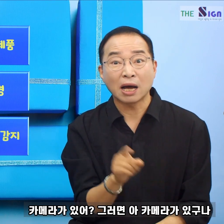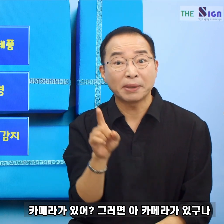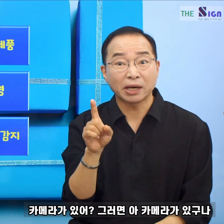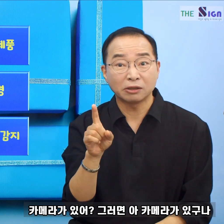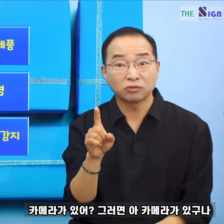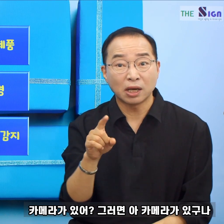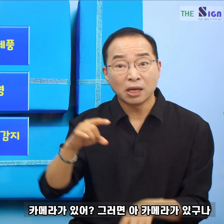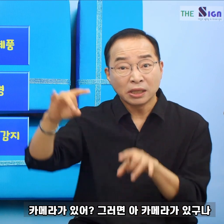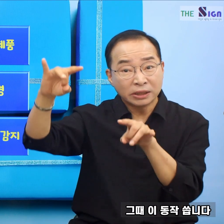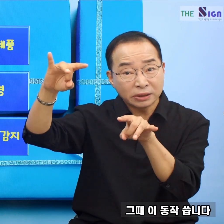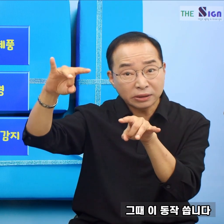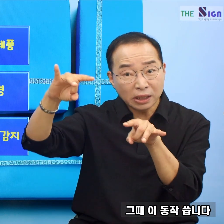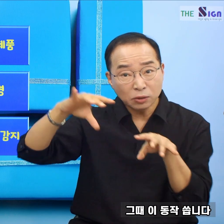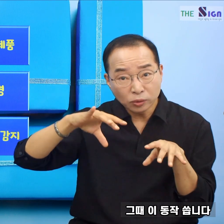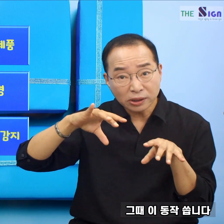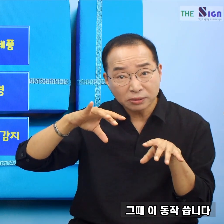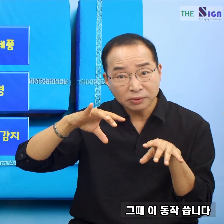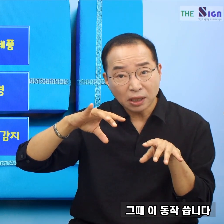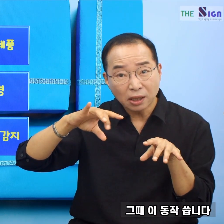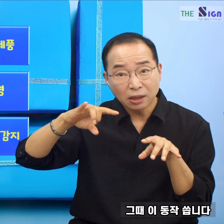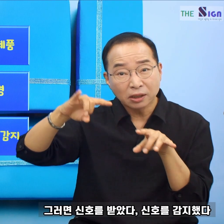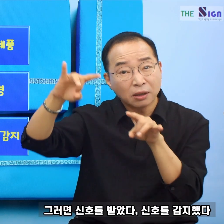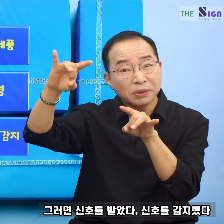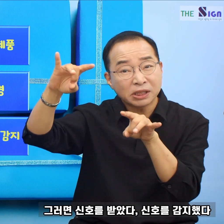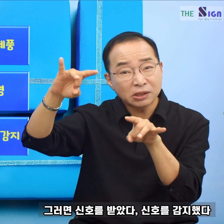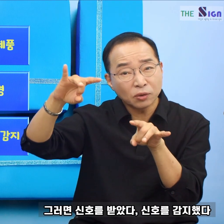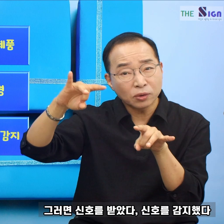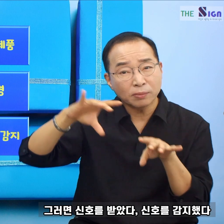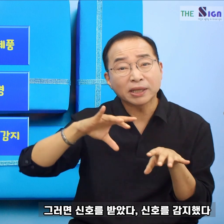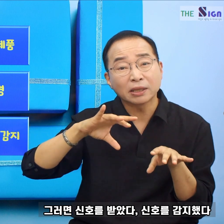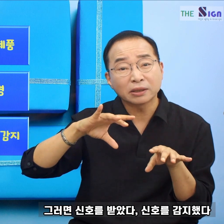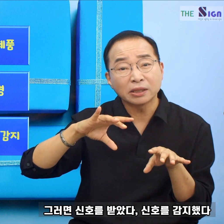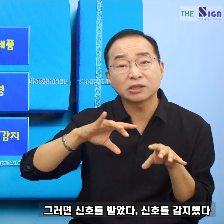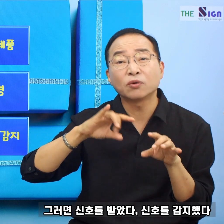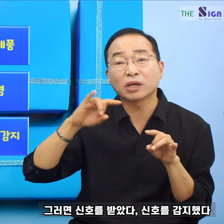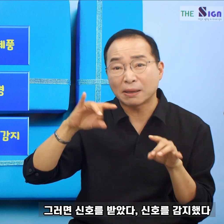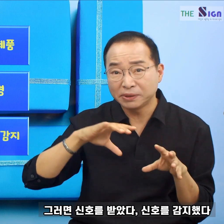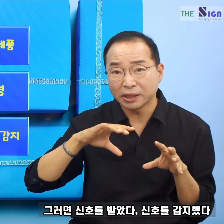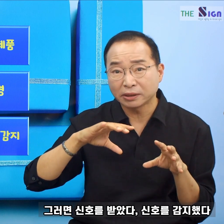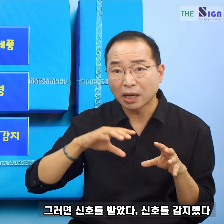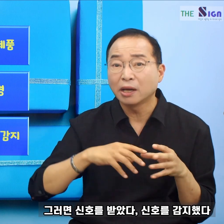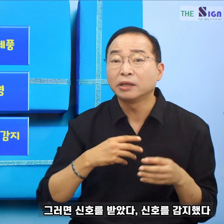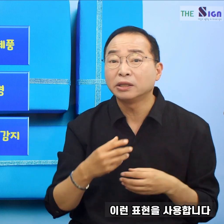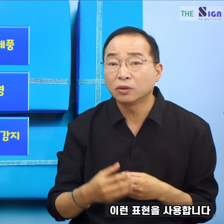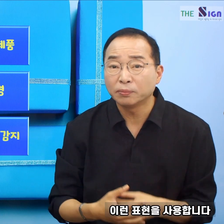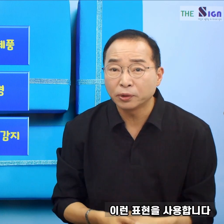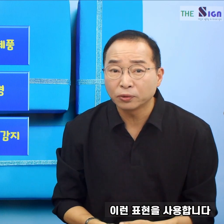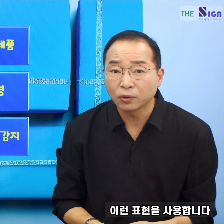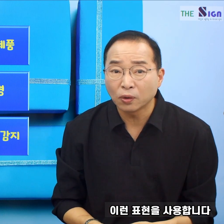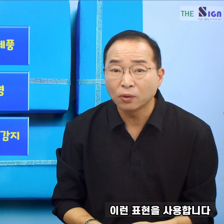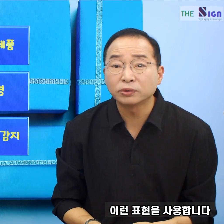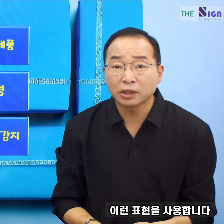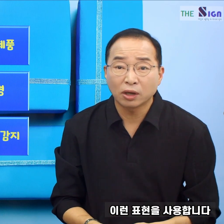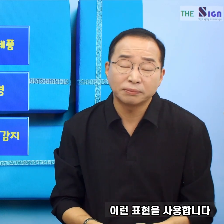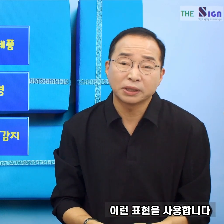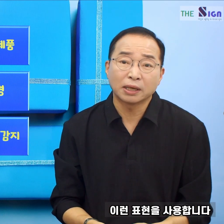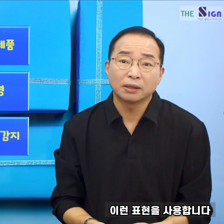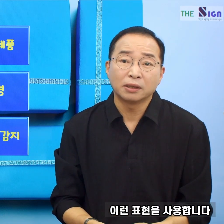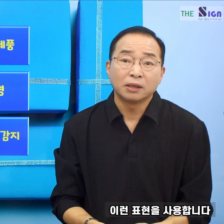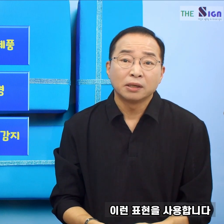카메라가 있구나. 그때 이 동작 씁니다. 그러면 신호를 받았다, 신호를 감지했다, 이런 표현도 사용합니다. 그